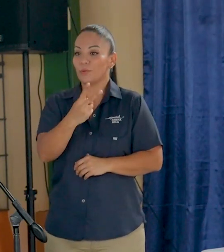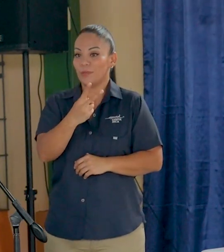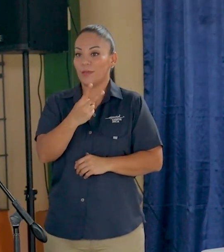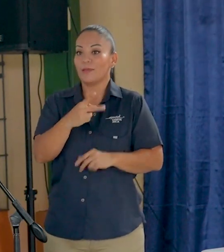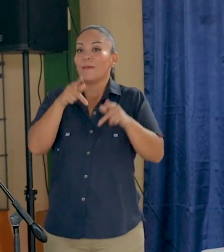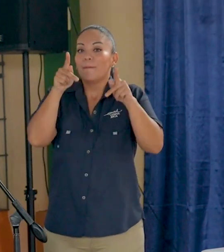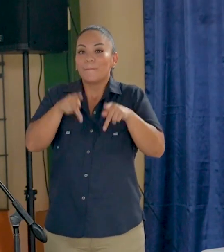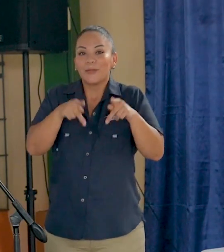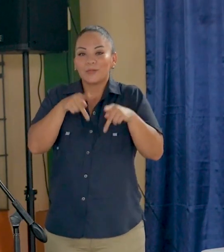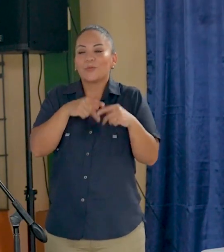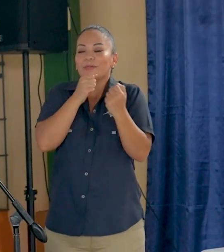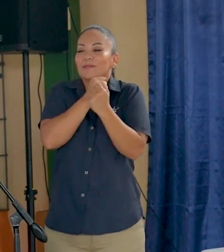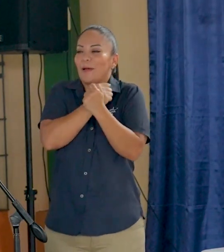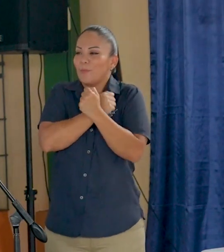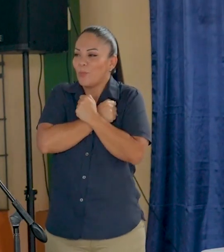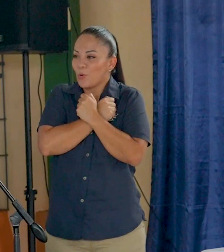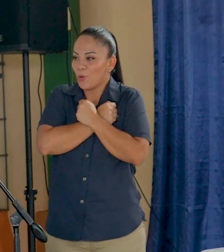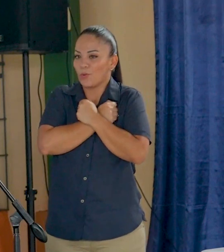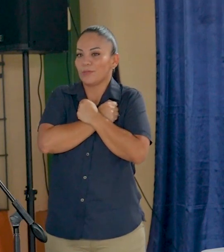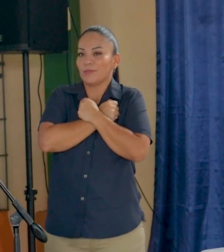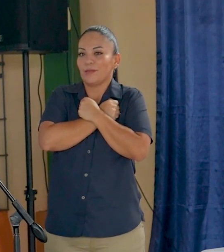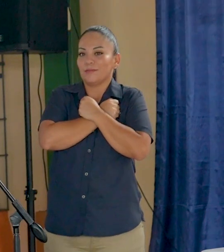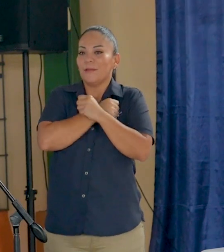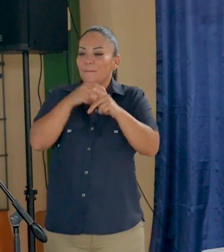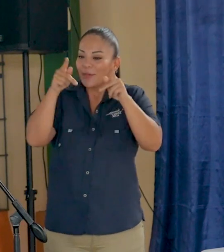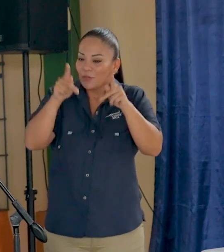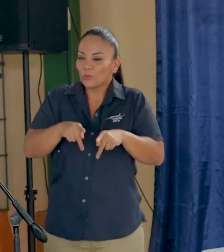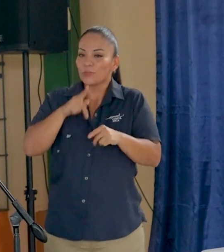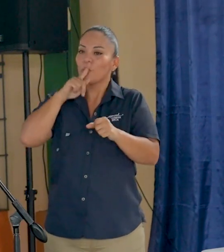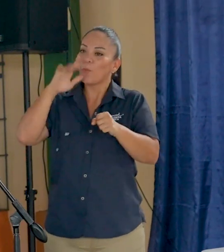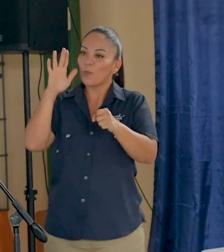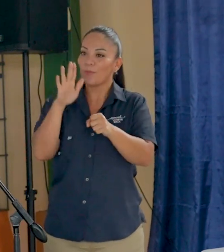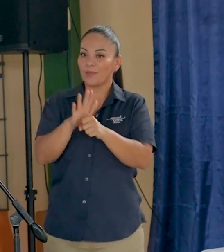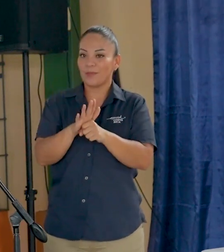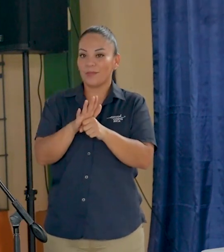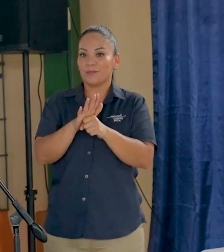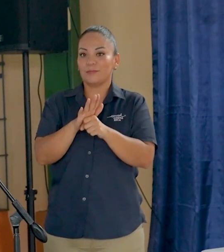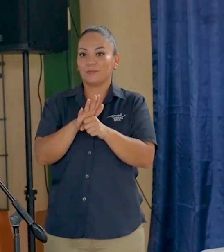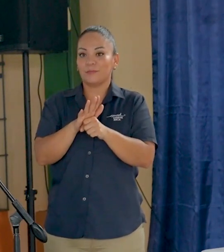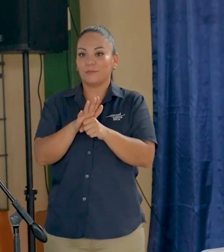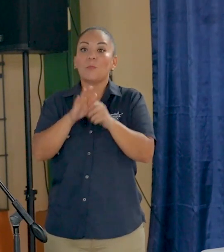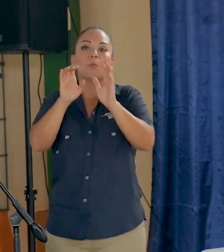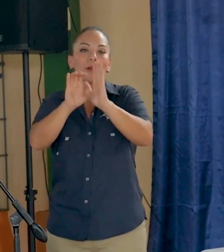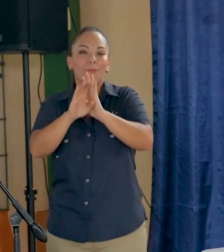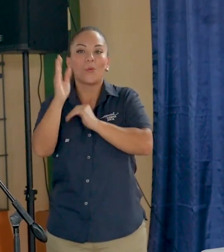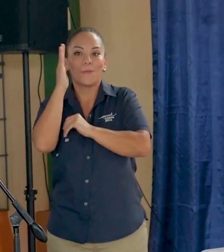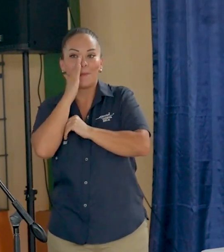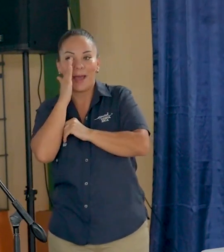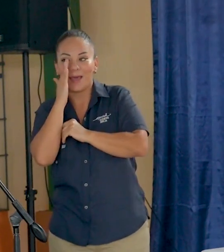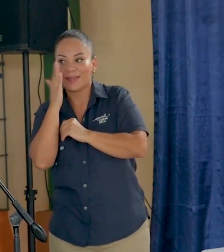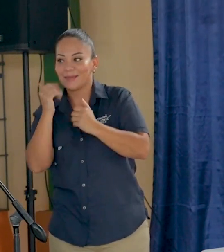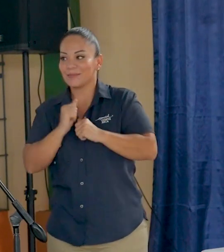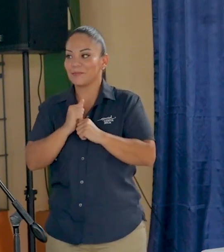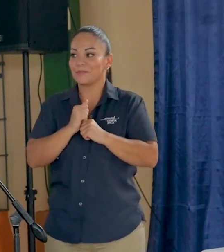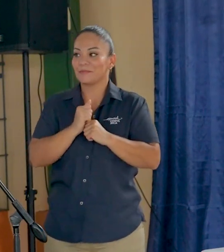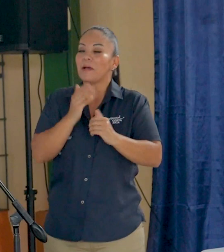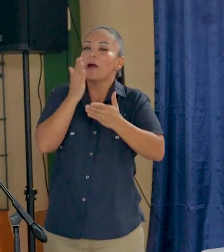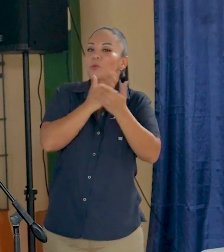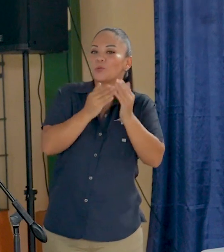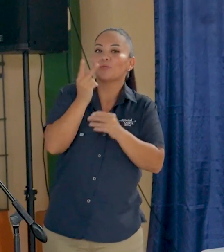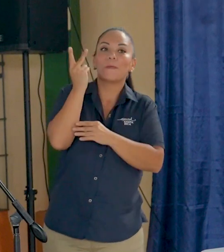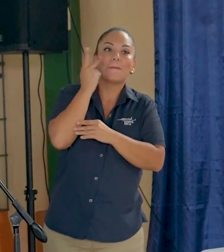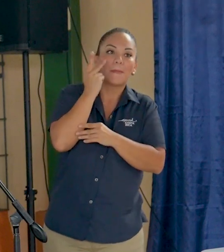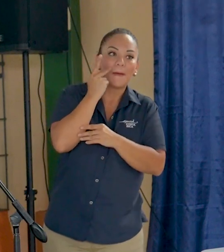personas amorosas y comprometidas como sus madres, en algunos casos sus